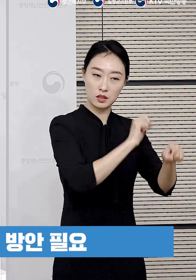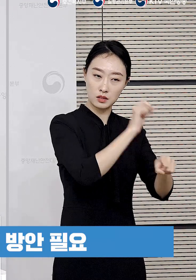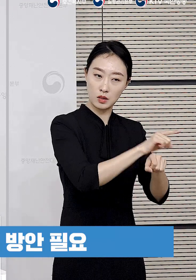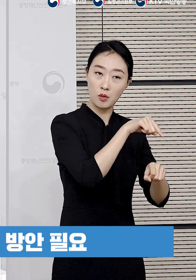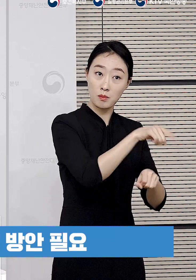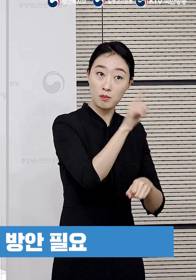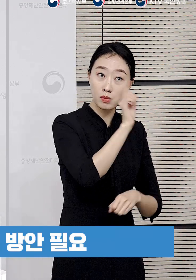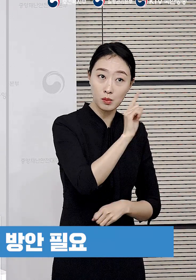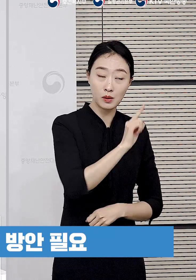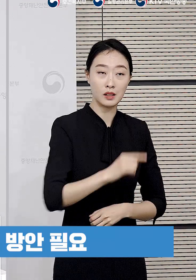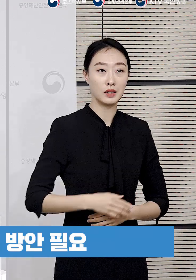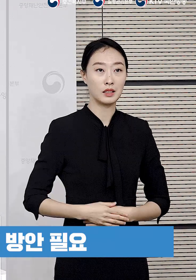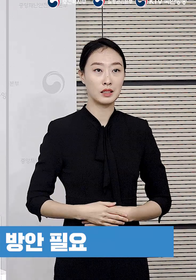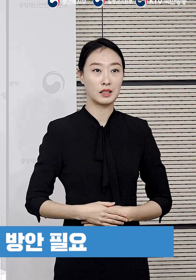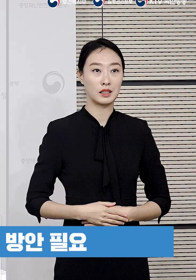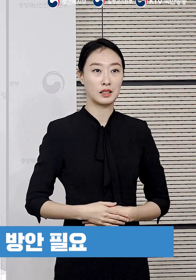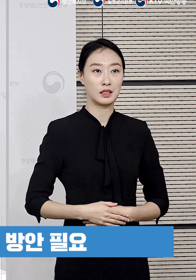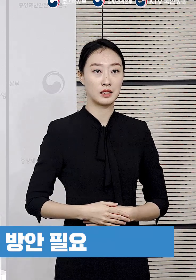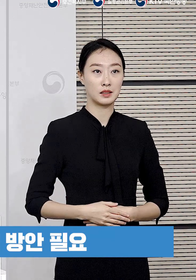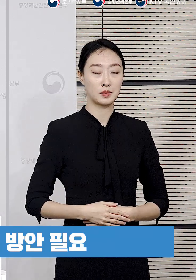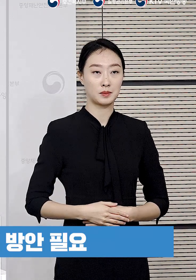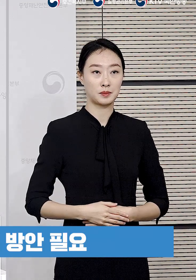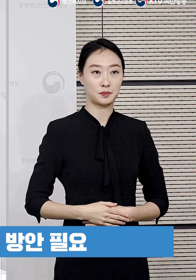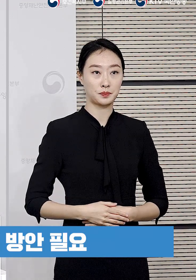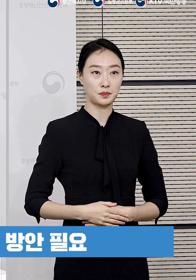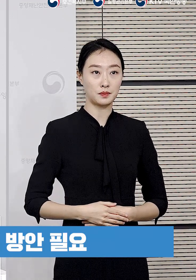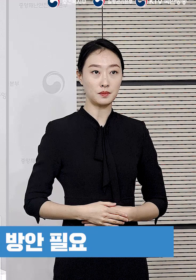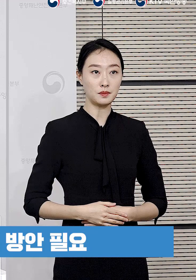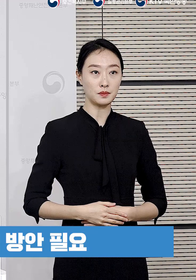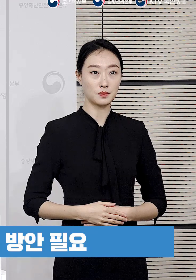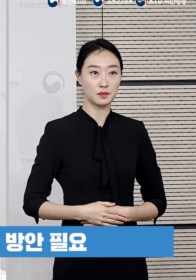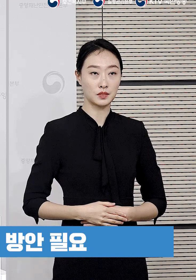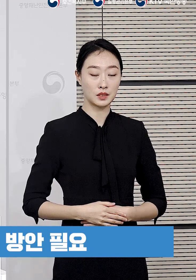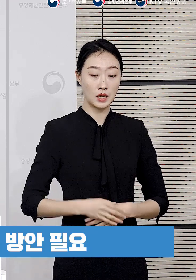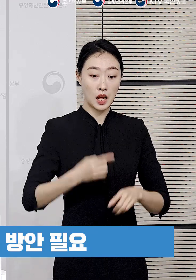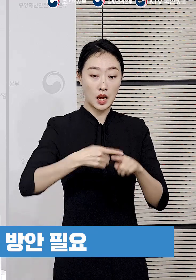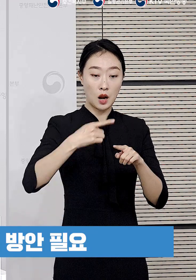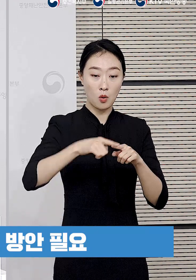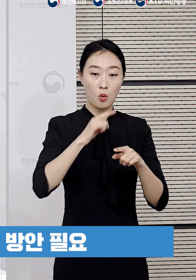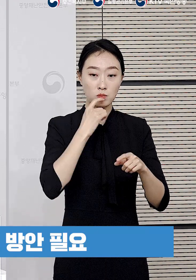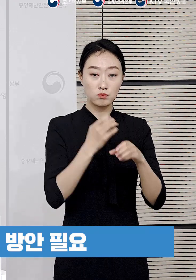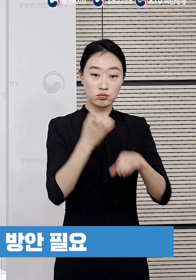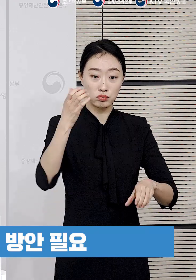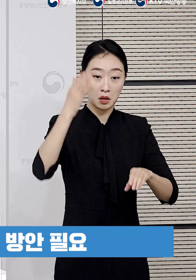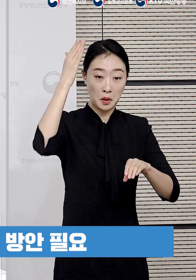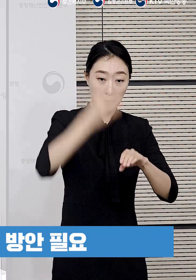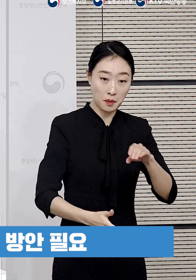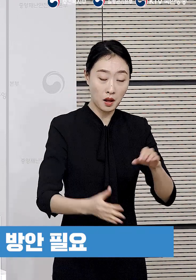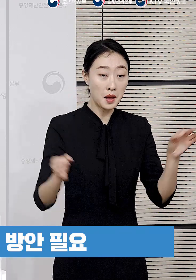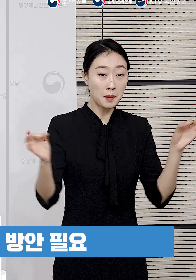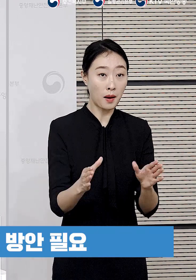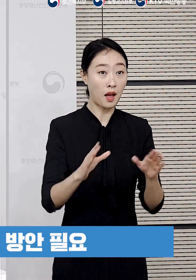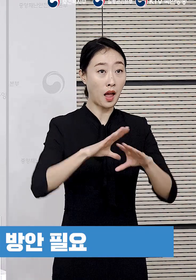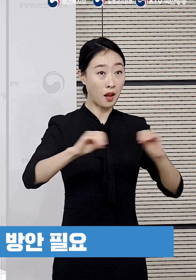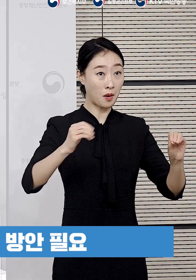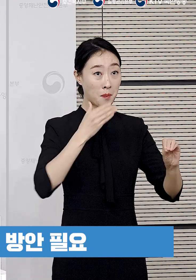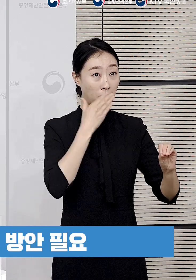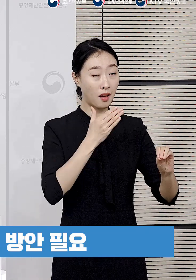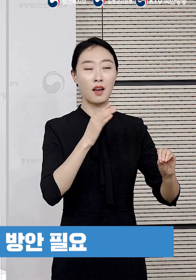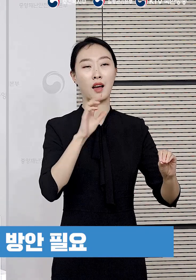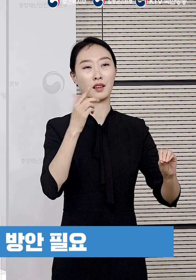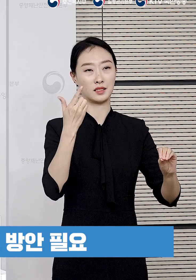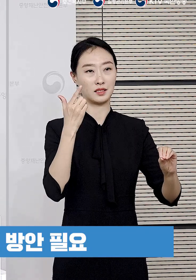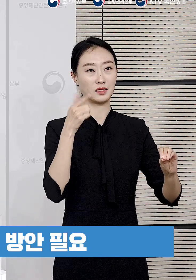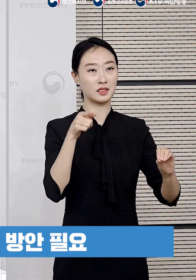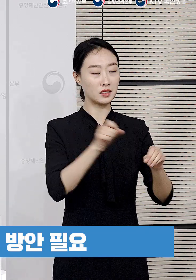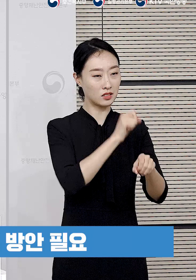코로나19라는 이 감염병의 특성 자체가 단기간 내에 마치 칼로 무 자르듯이 그렇게 해결이 되는 그런